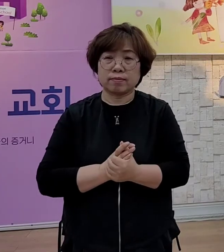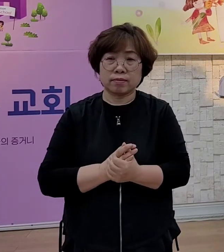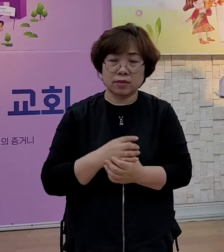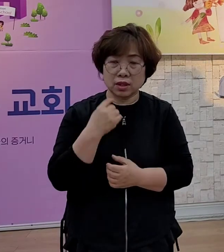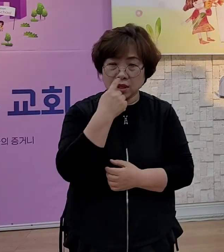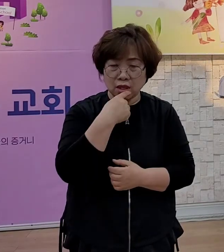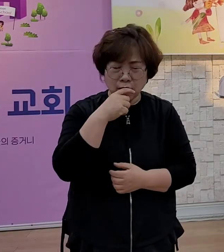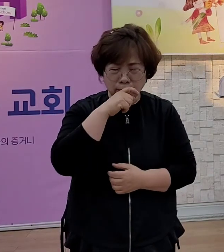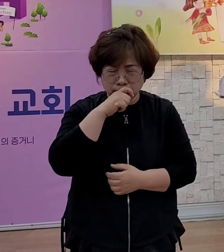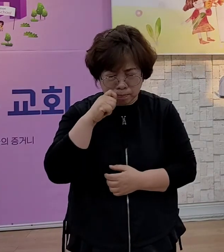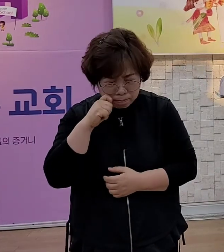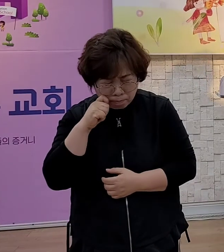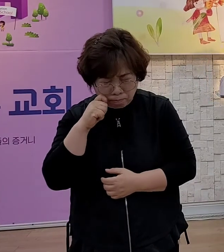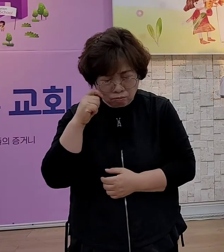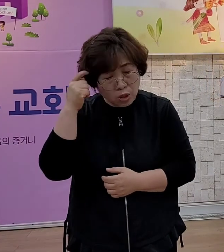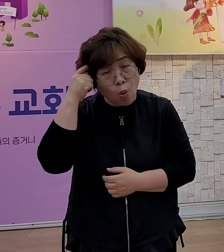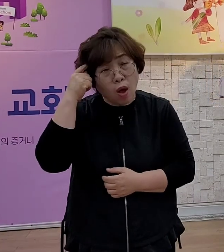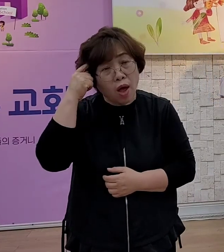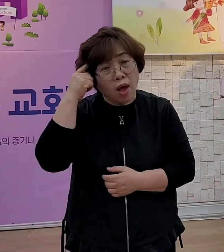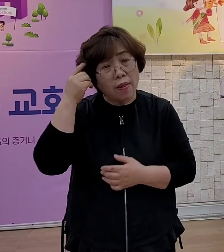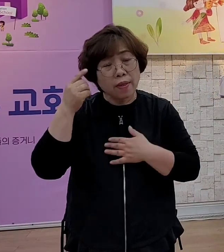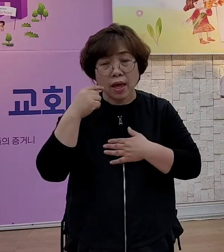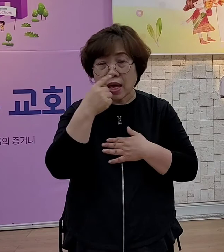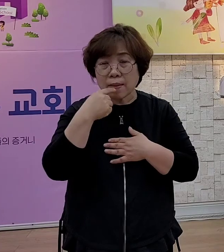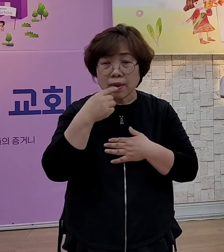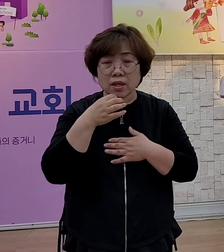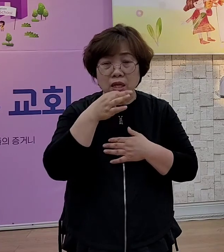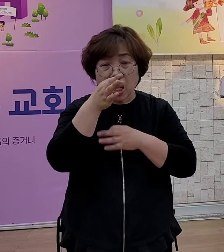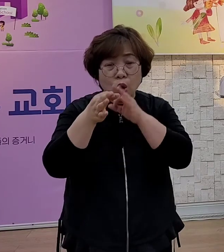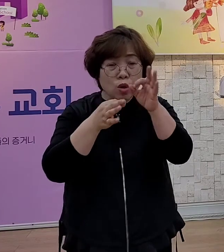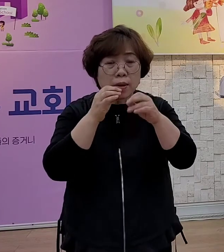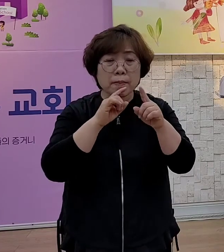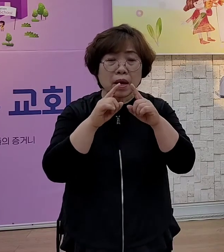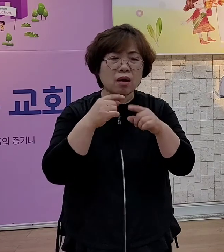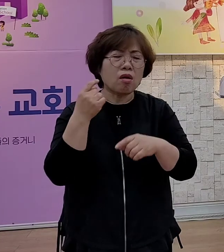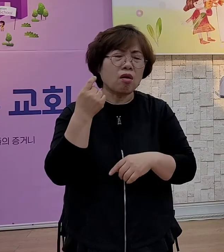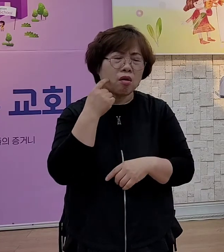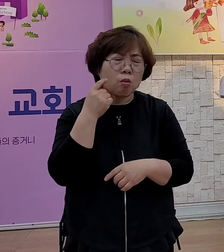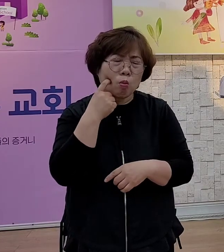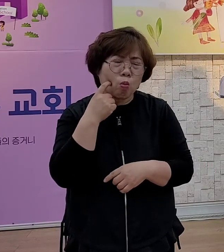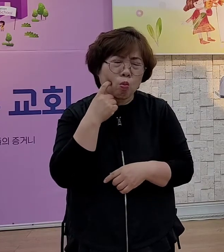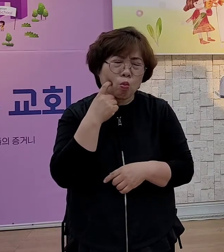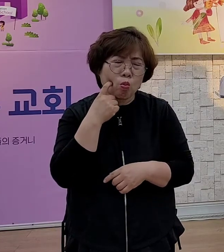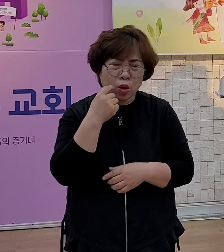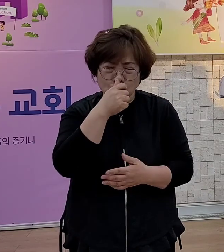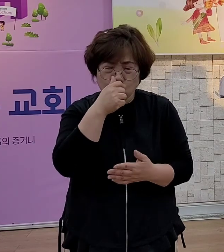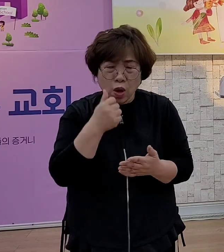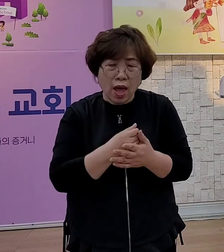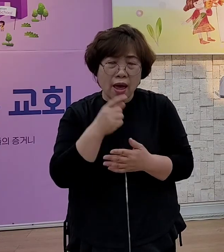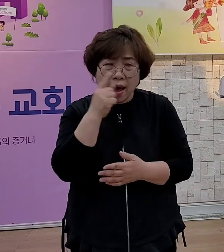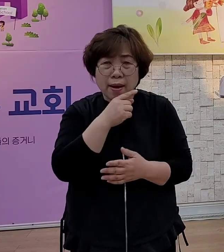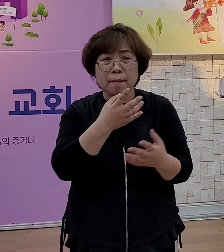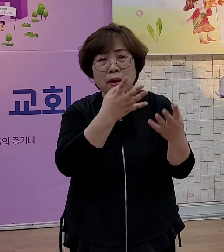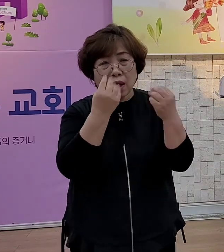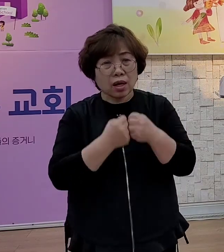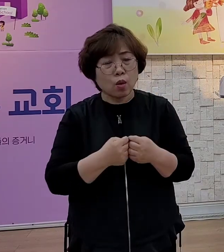입술을 꽉 깨물어요. 왜? 우리 입에서 나오는 건 다 거짓되고 죄악돼. 왜?